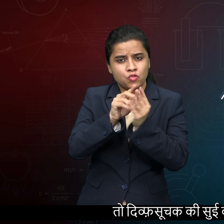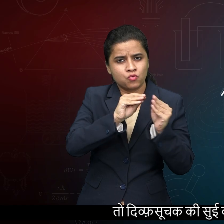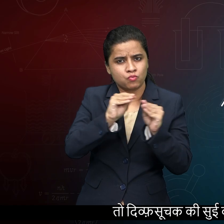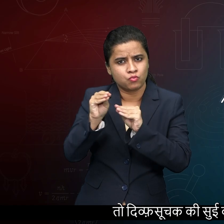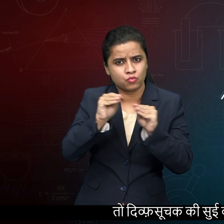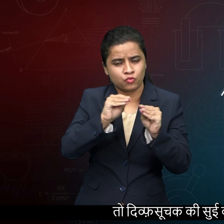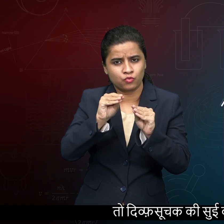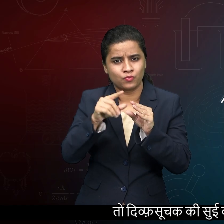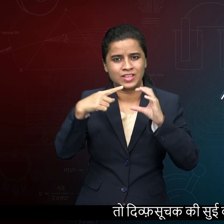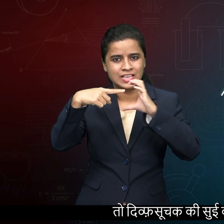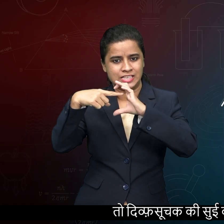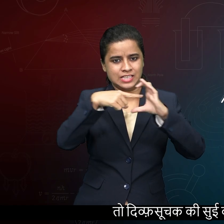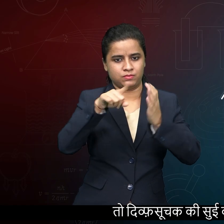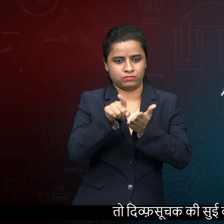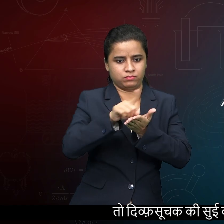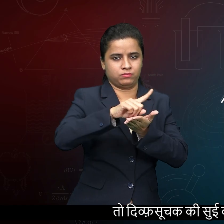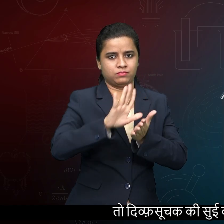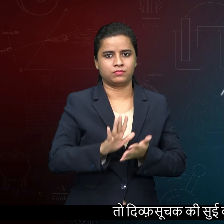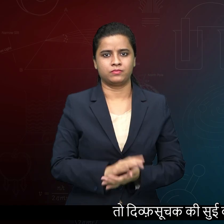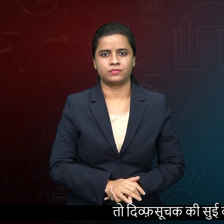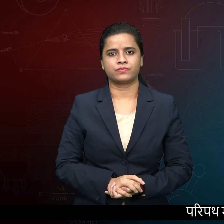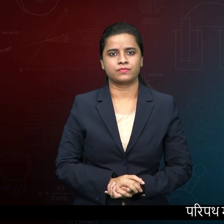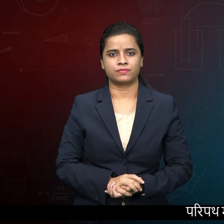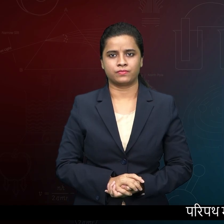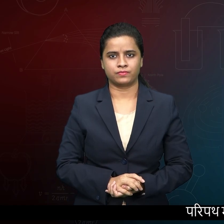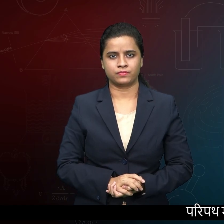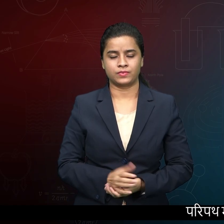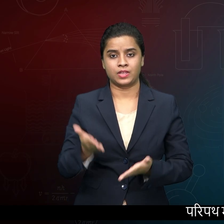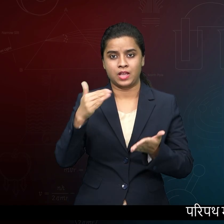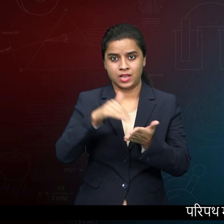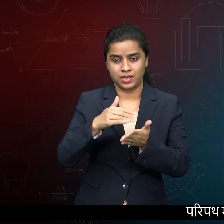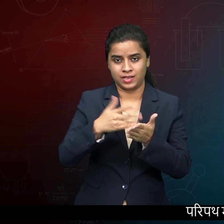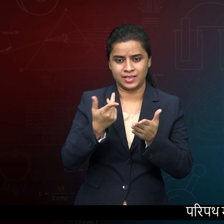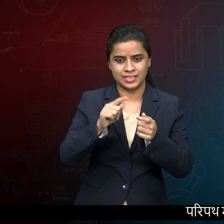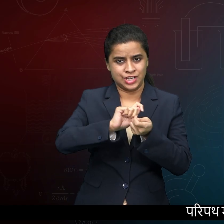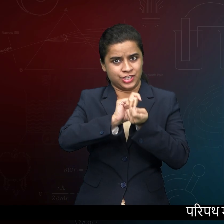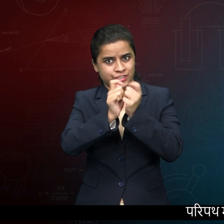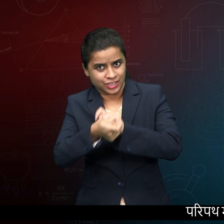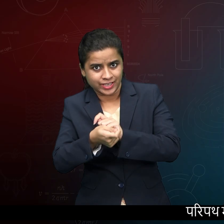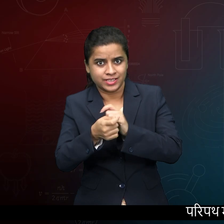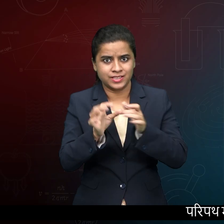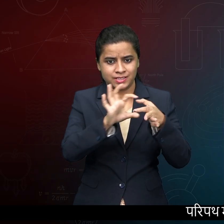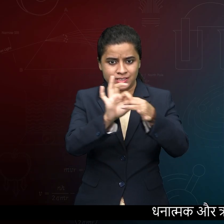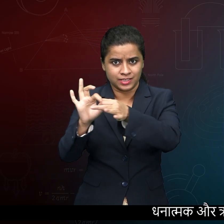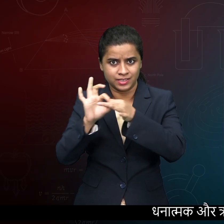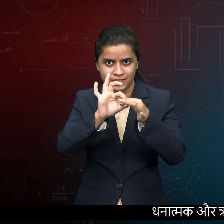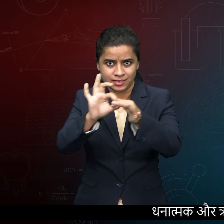उत्तरी ध्रुव पूर्व की ओर गति करेगी। परिपथ में कनेक्शनों को बदलें। धनात्मक